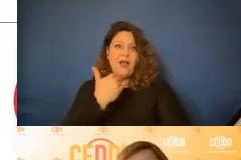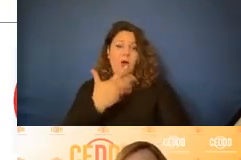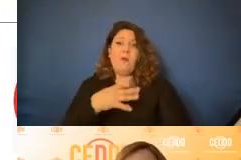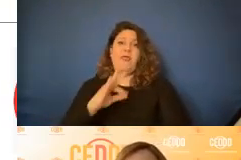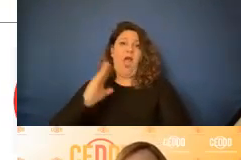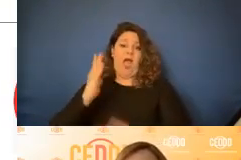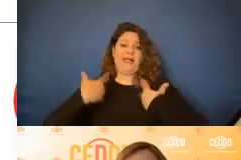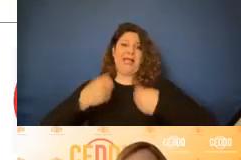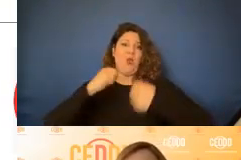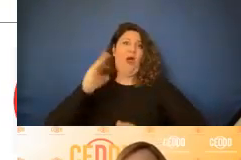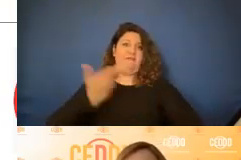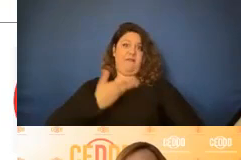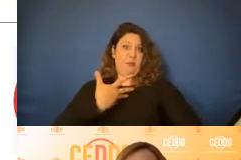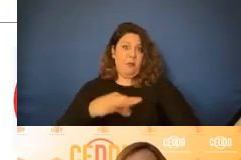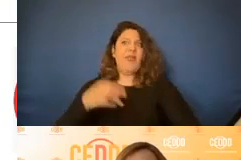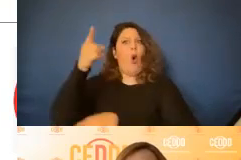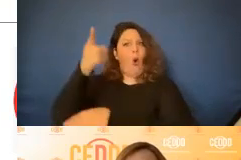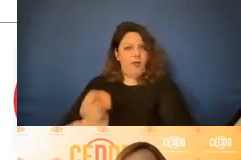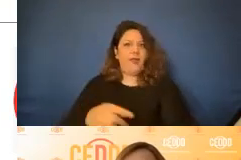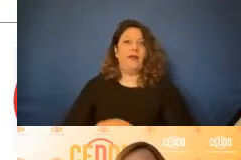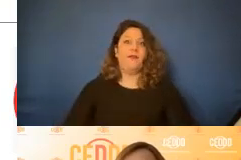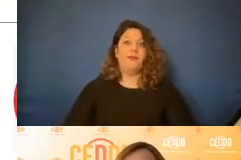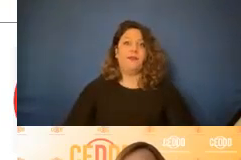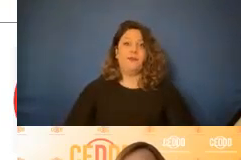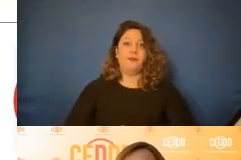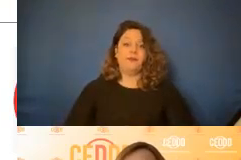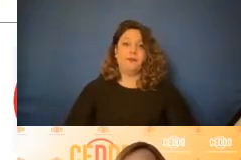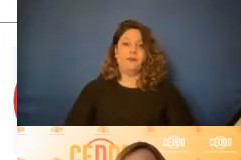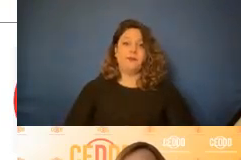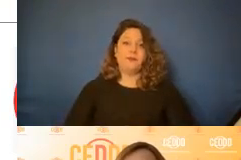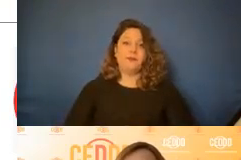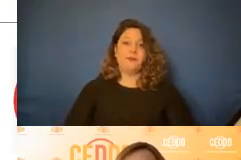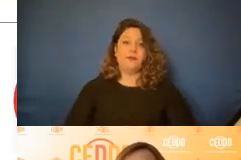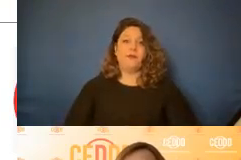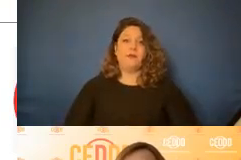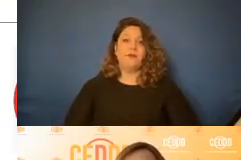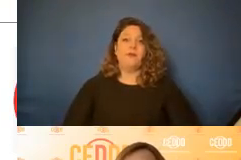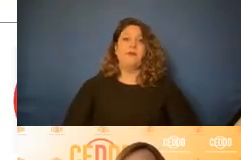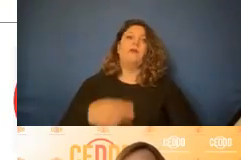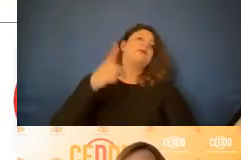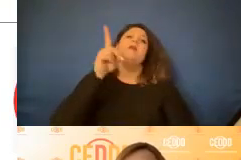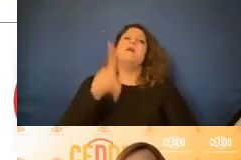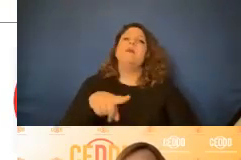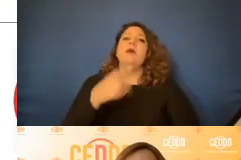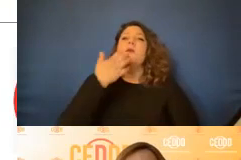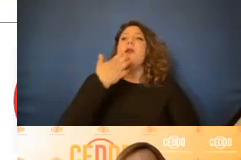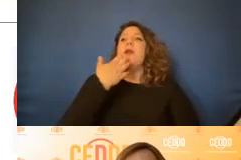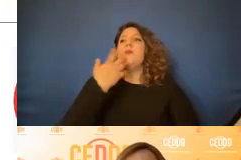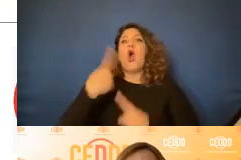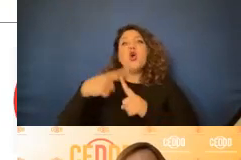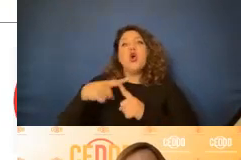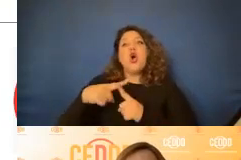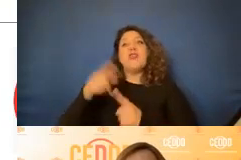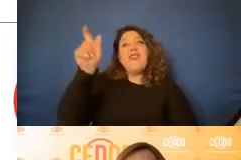salud. Y también puede darse el caso de que se hagan daños a bienes del menor, ¿no? Ya sea pues